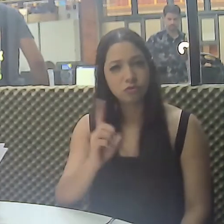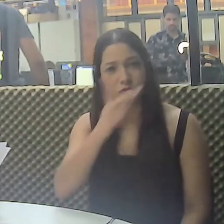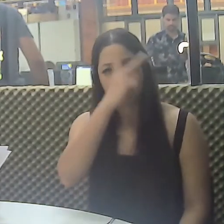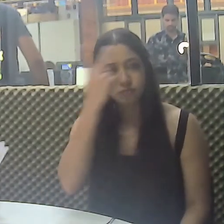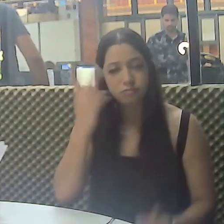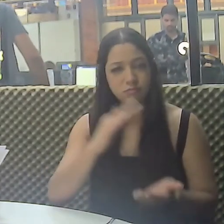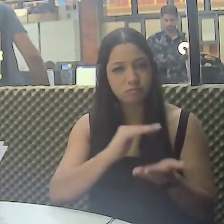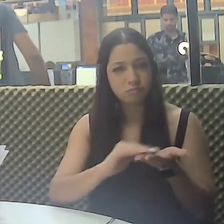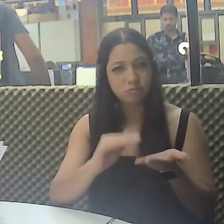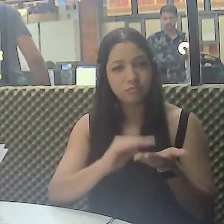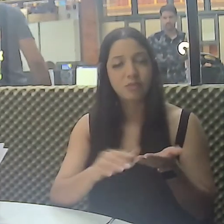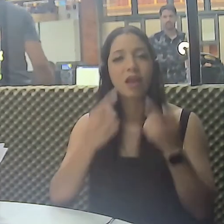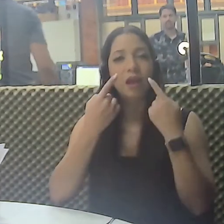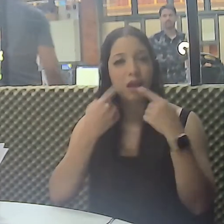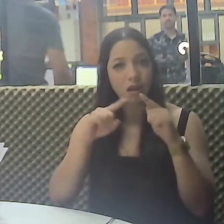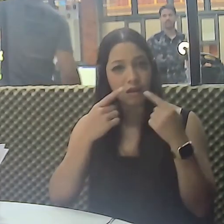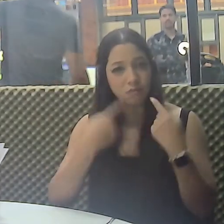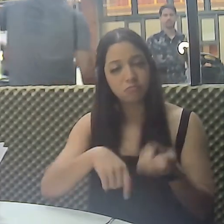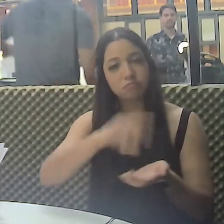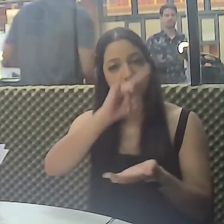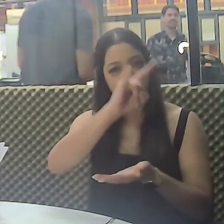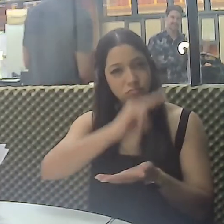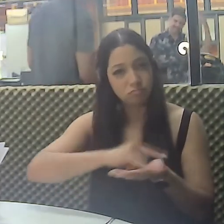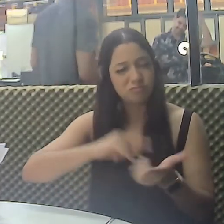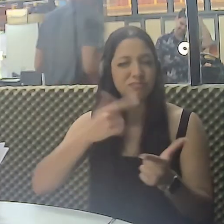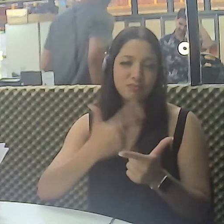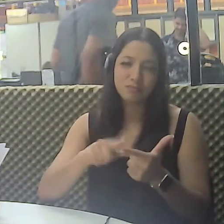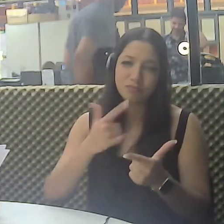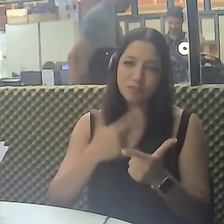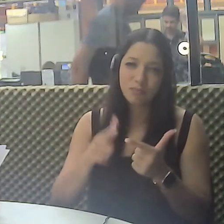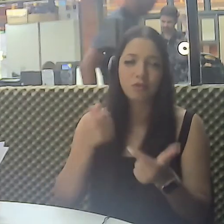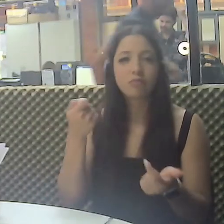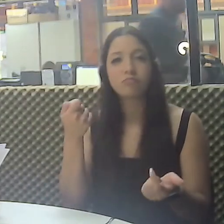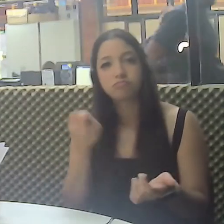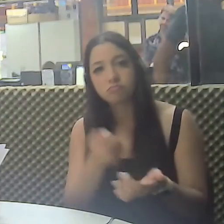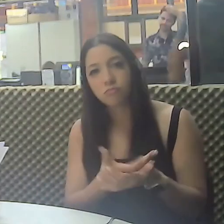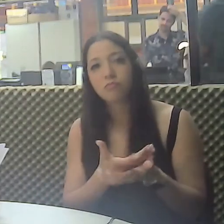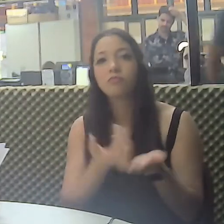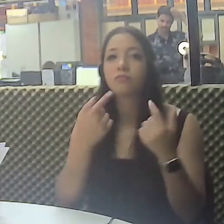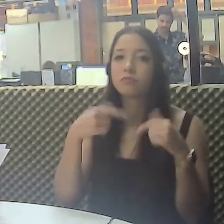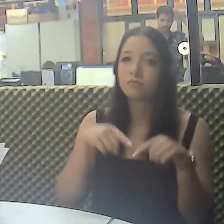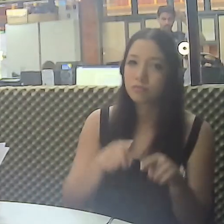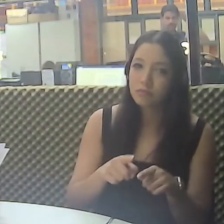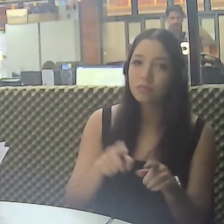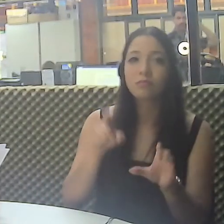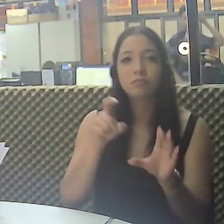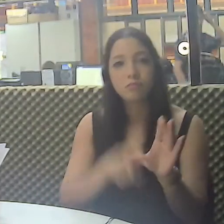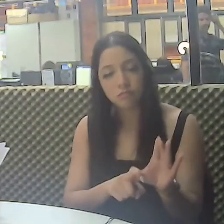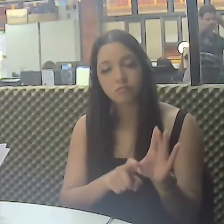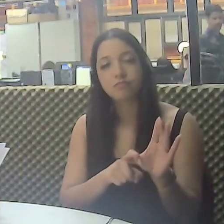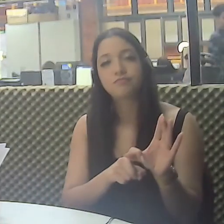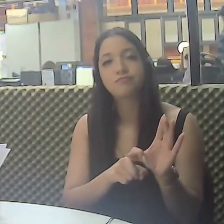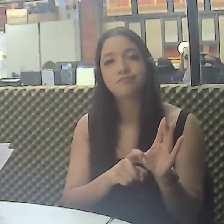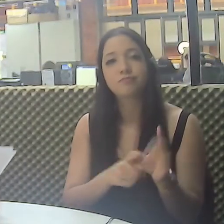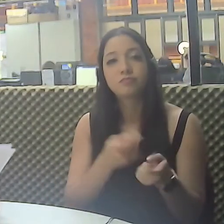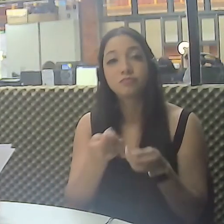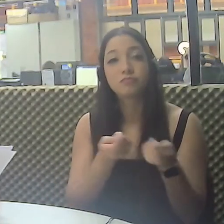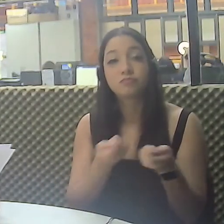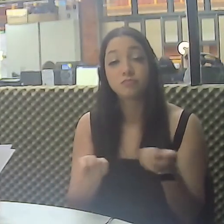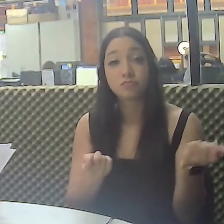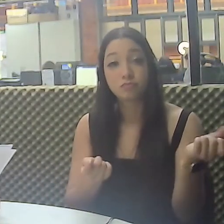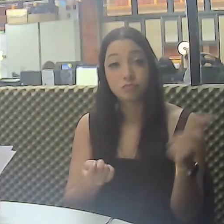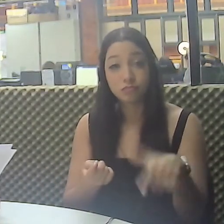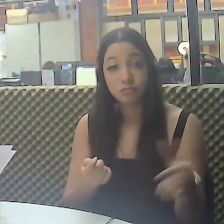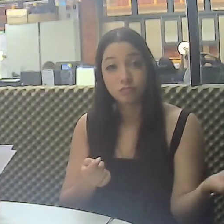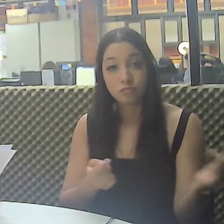consumidor, abertura de reclamações sobre problemas relacionados a compras, empréstimos, cobranças indevidas, renegociação de